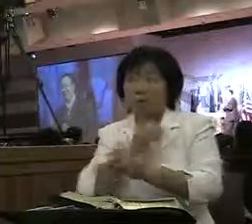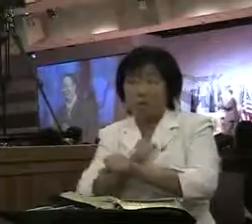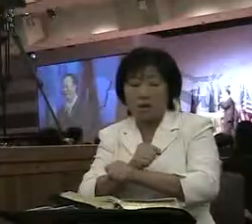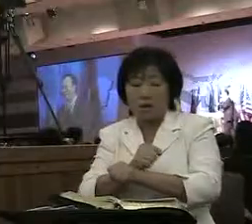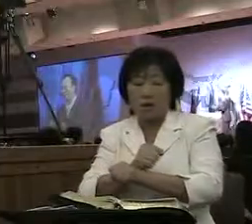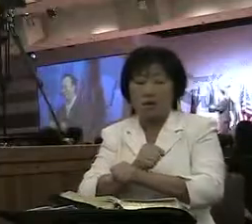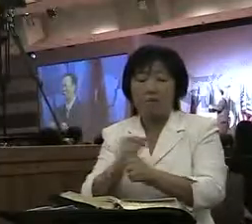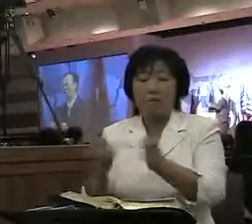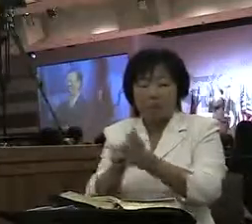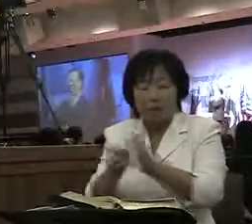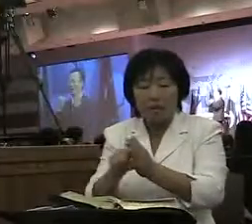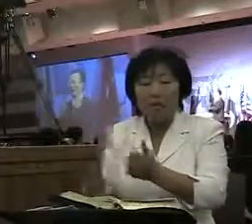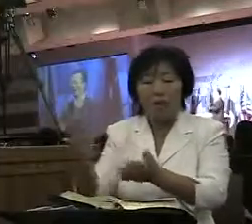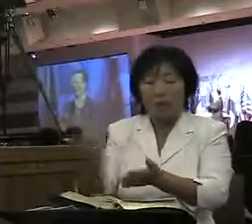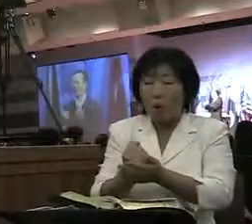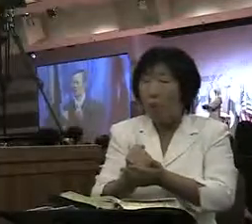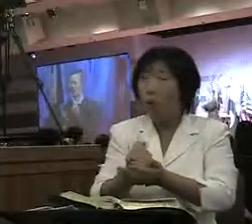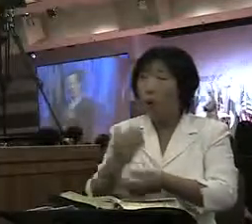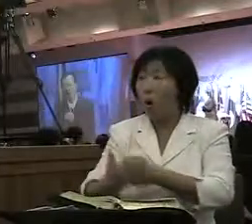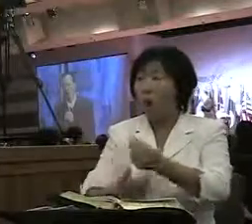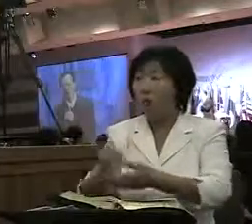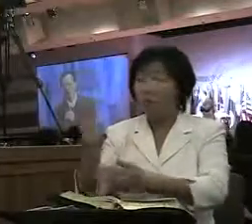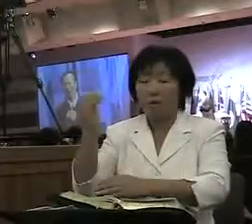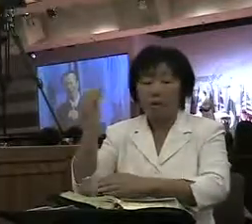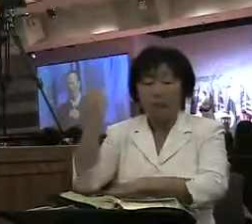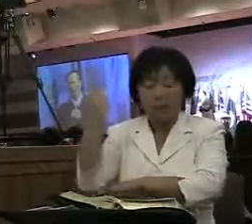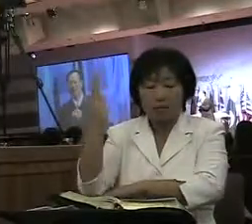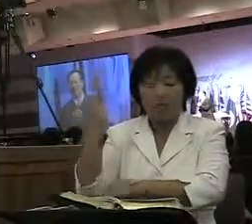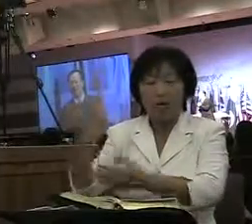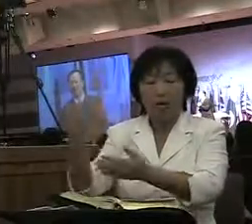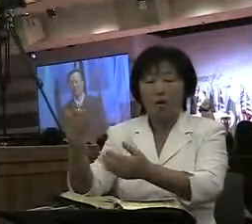내가 믿고 믿음으로 하나님의 말씀과 은혜를 받아들일 때